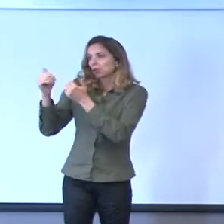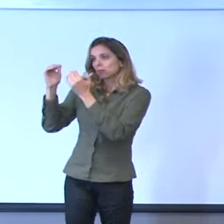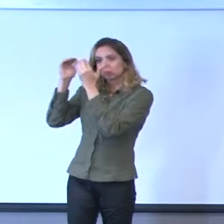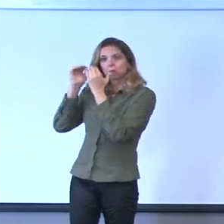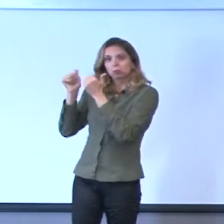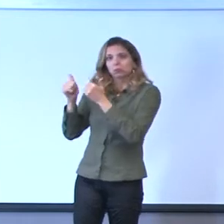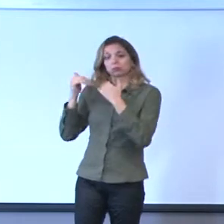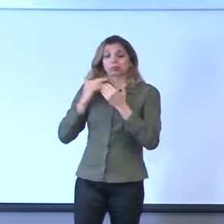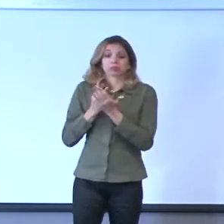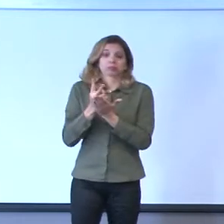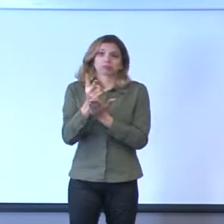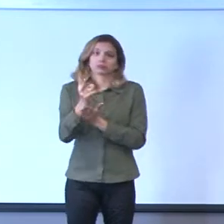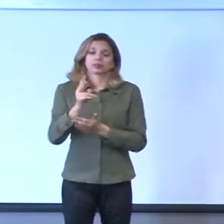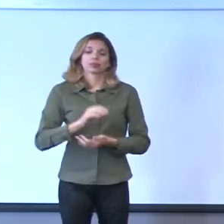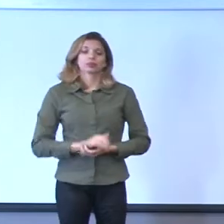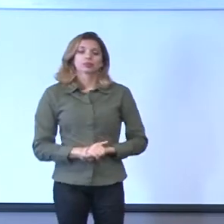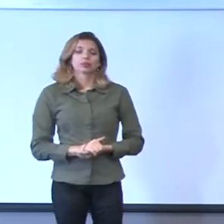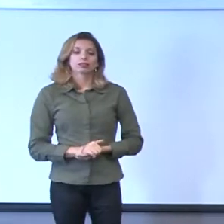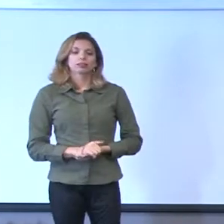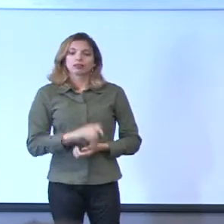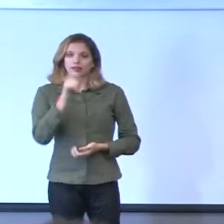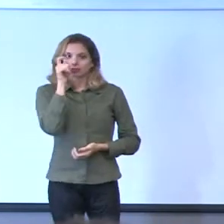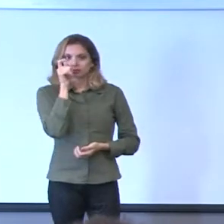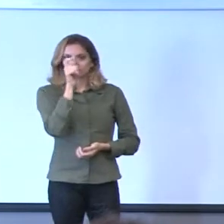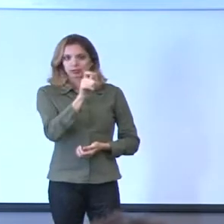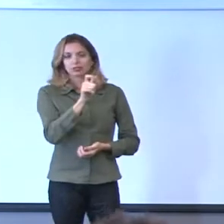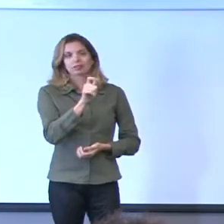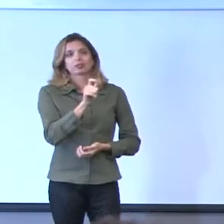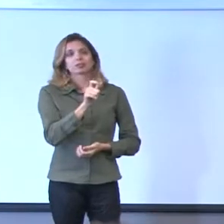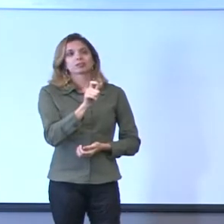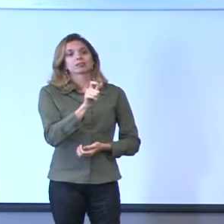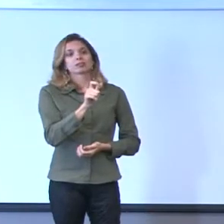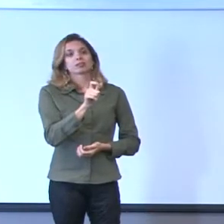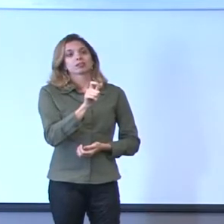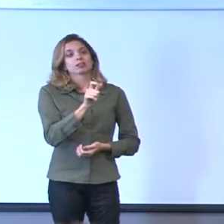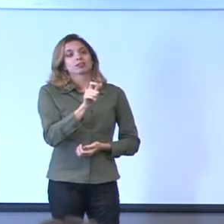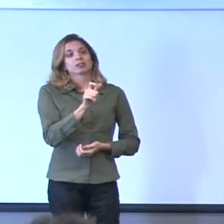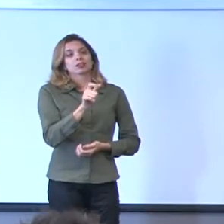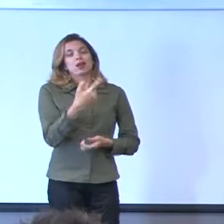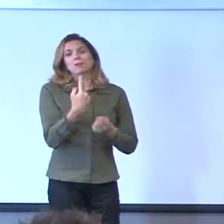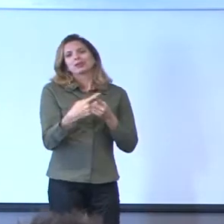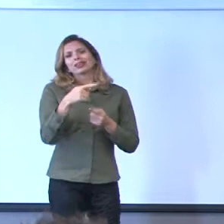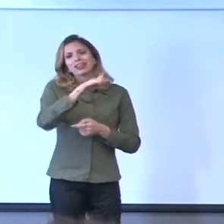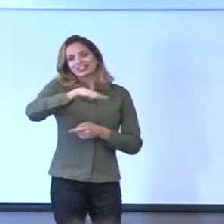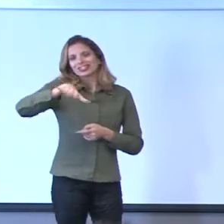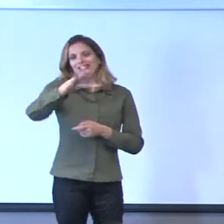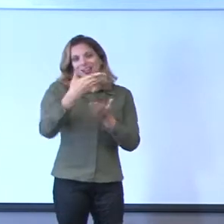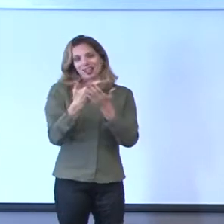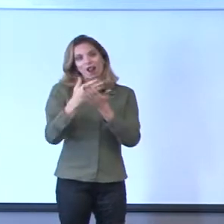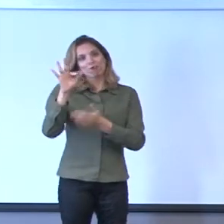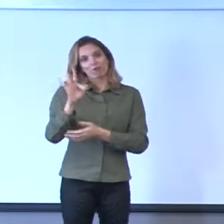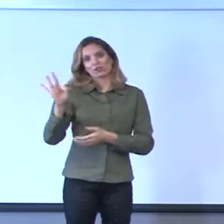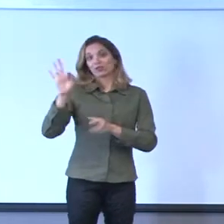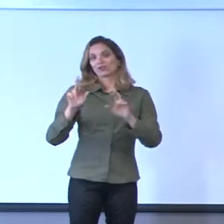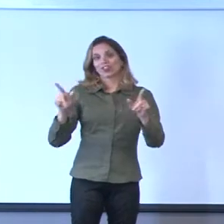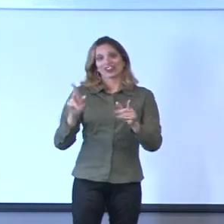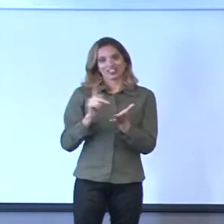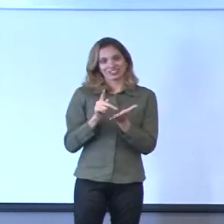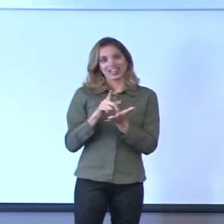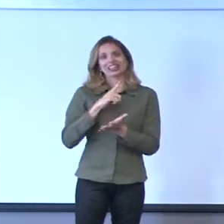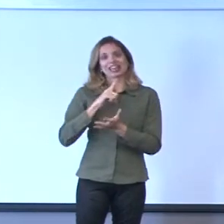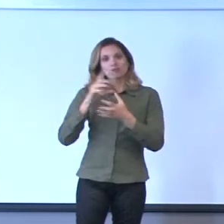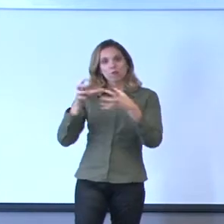solução, e era interessante, gente, porque sala de aula de faculdade tem a turma